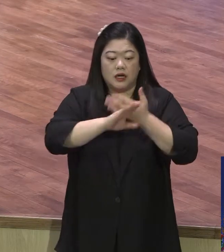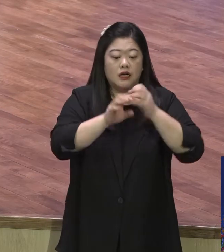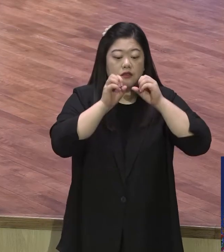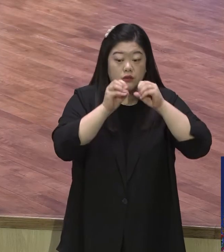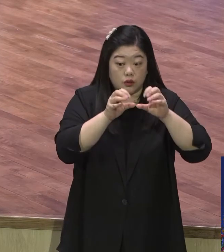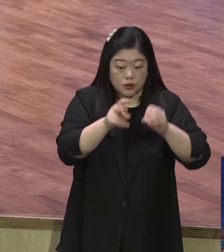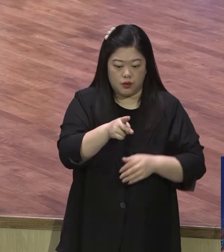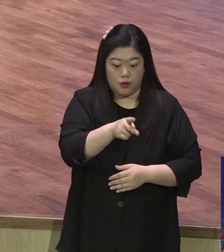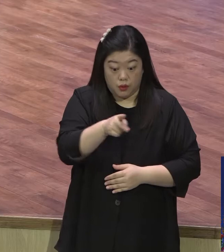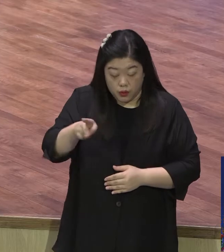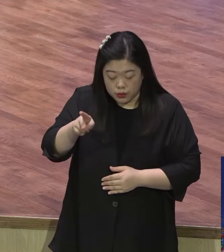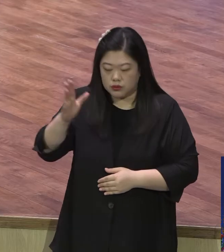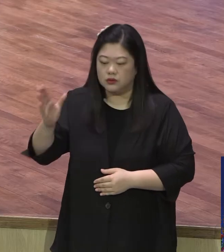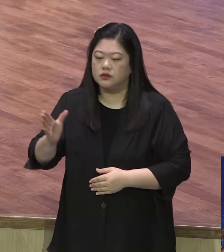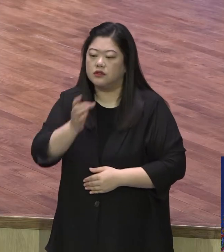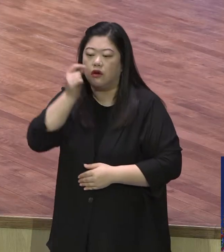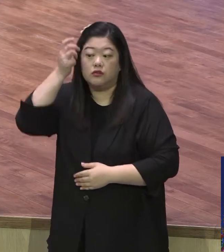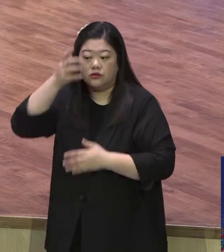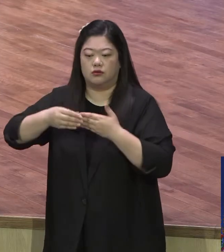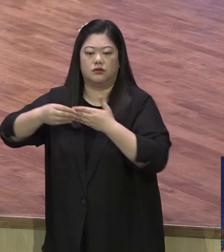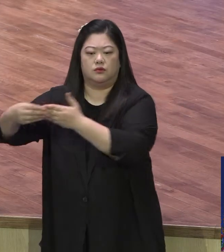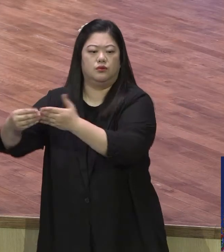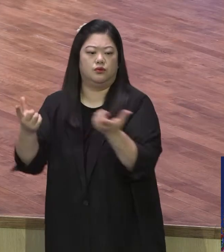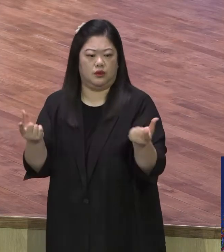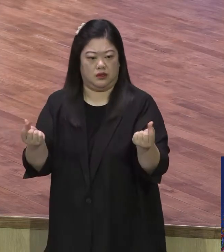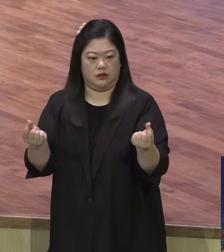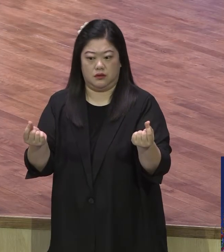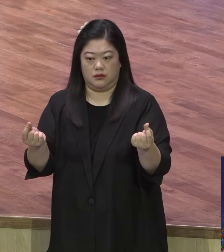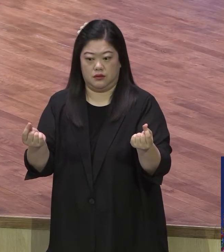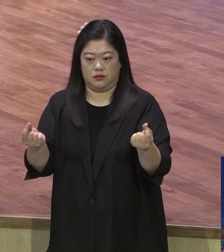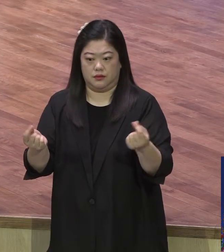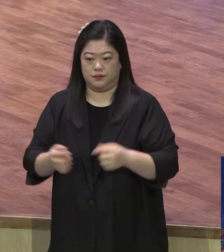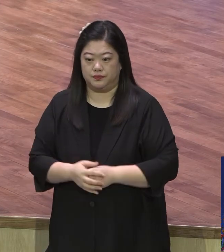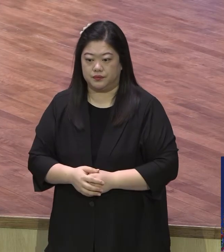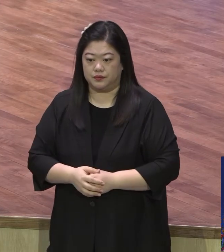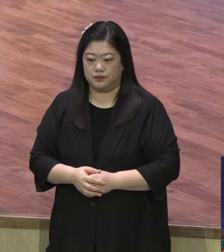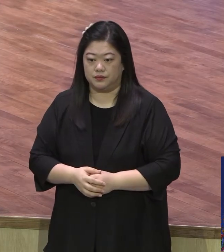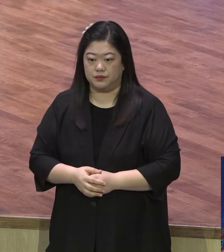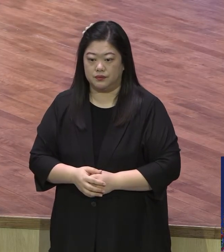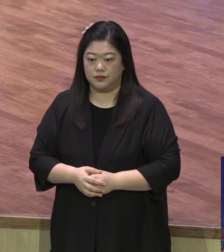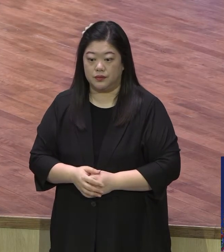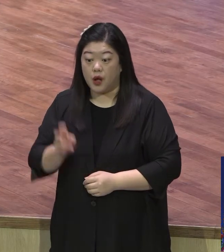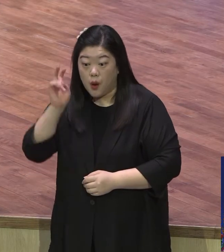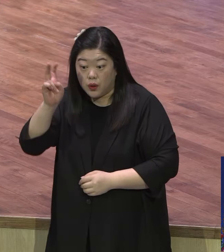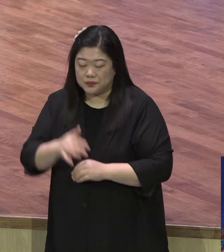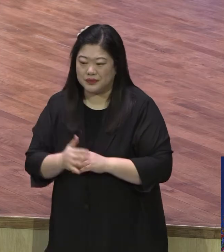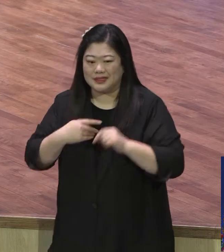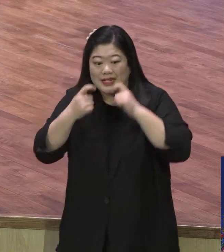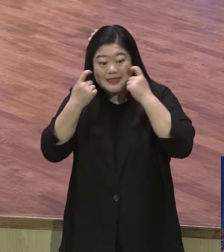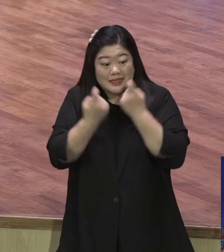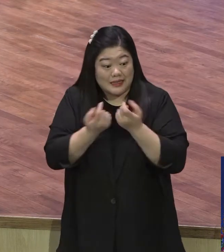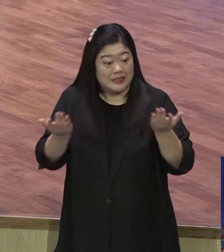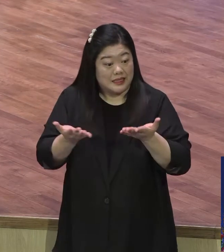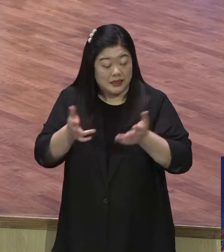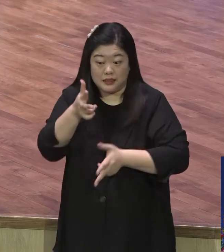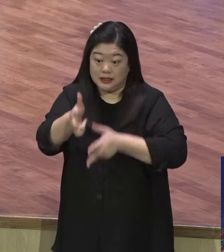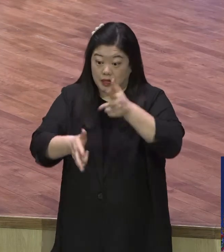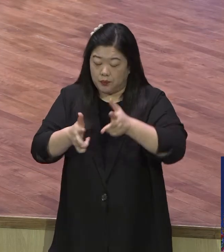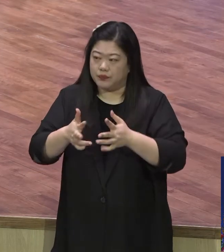여기에서 여러분이 살고 있지만 성교해야지 라고 사업하는 사업인은 그 사람 성령이